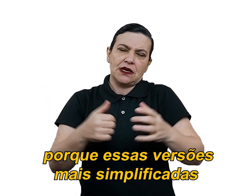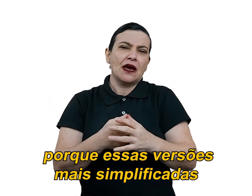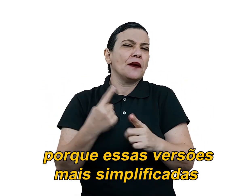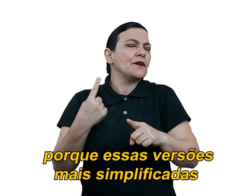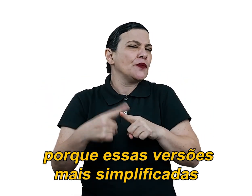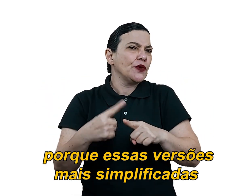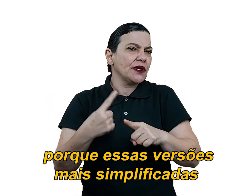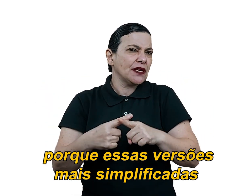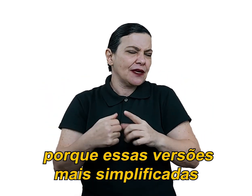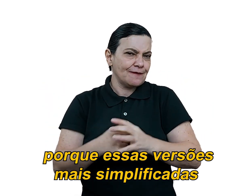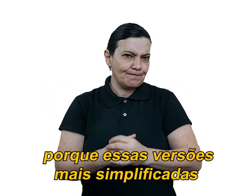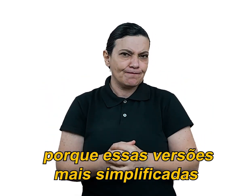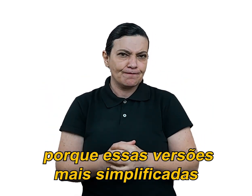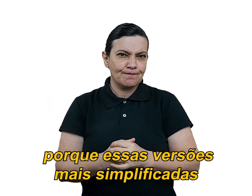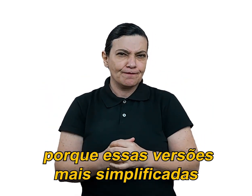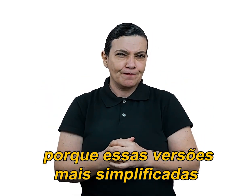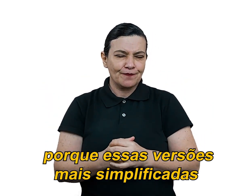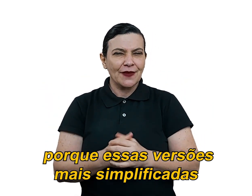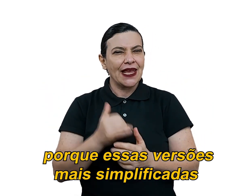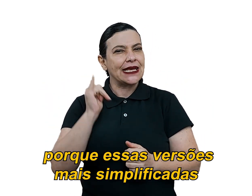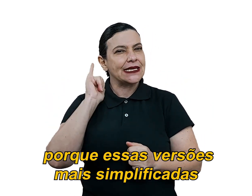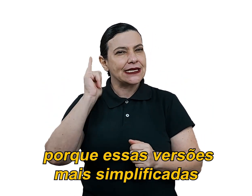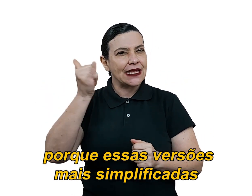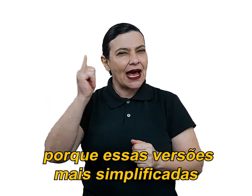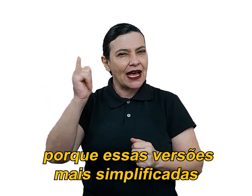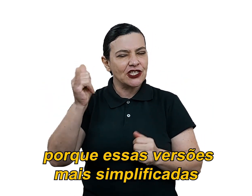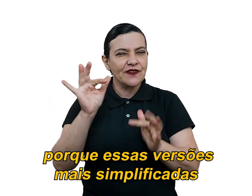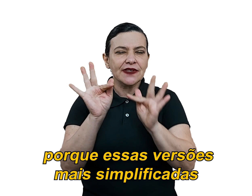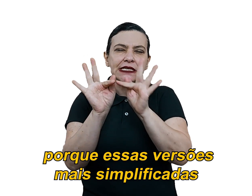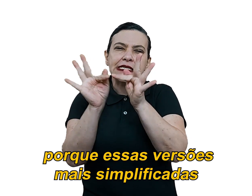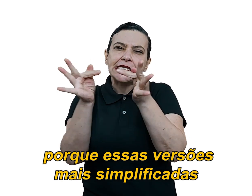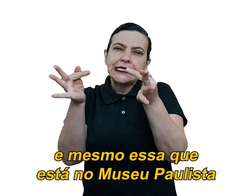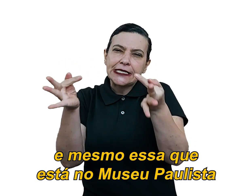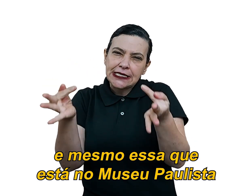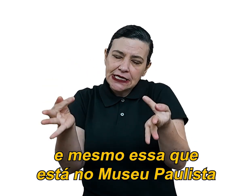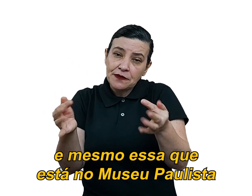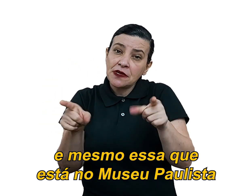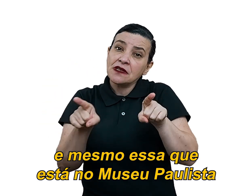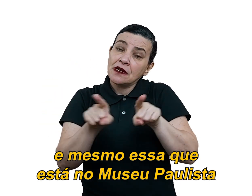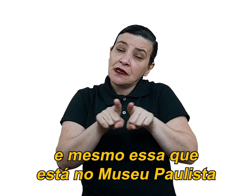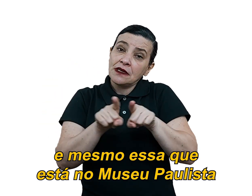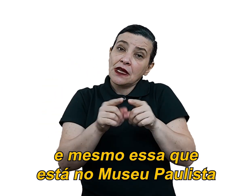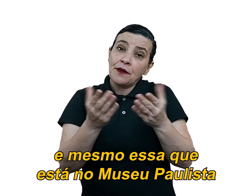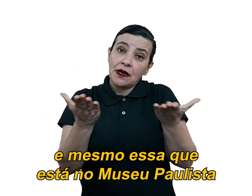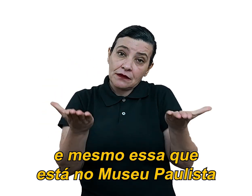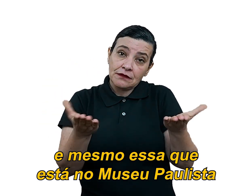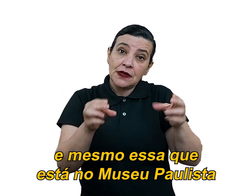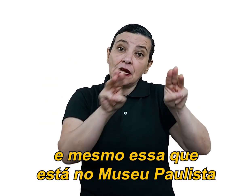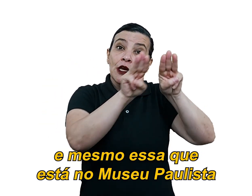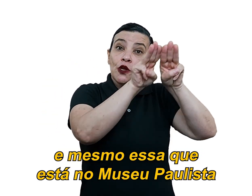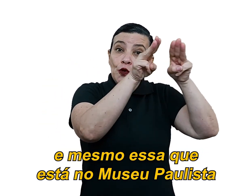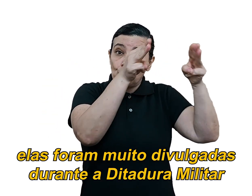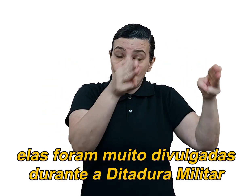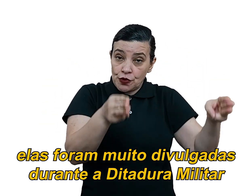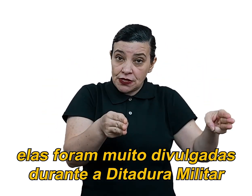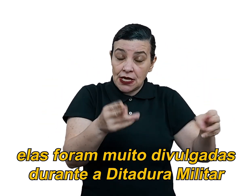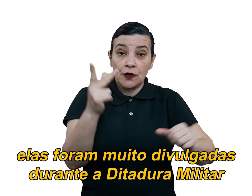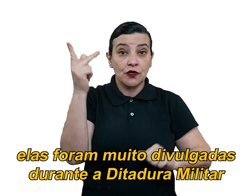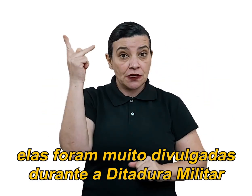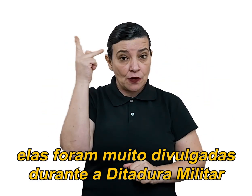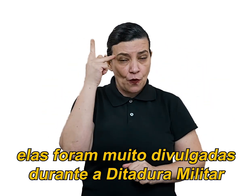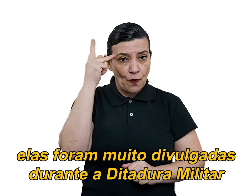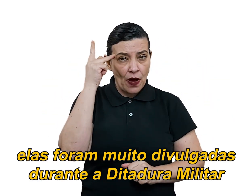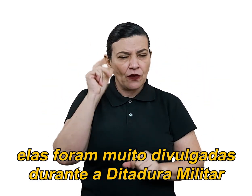pessoas, porque essas versões mais simplificadas, e mesmo essa que está no Museu Paulista,